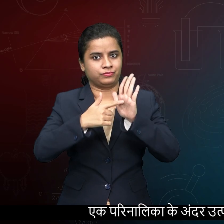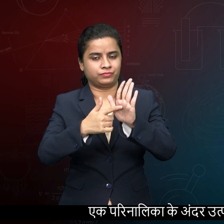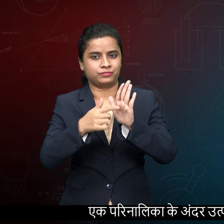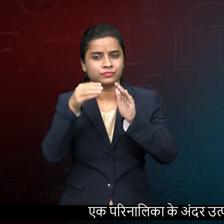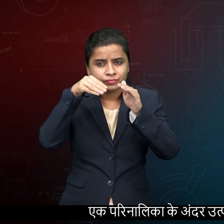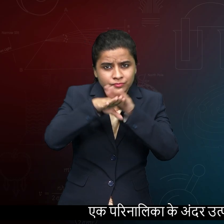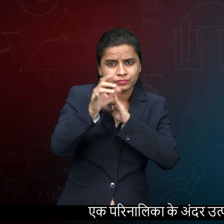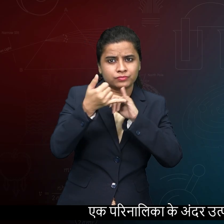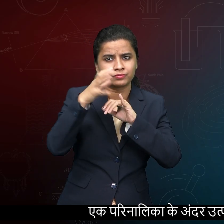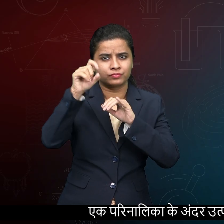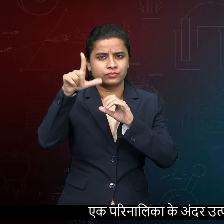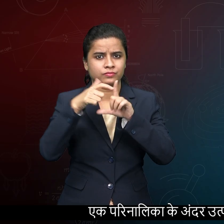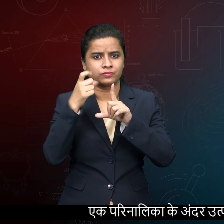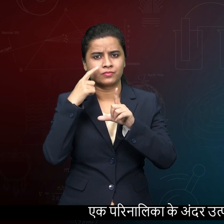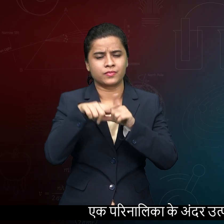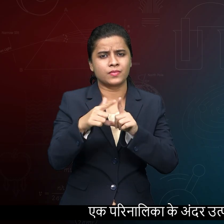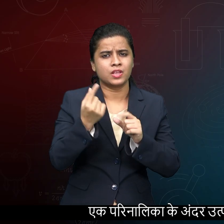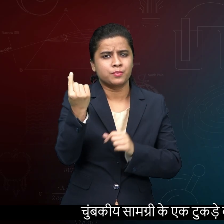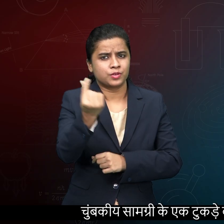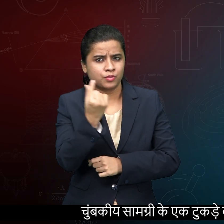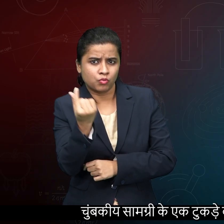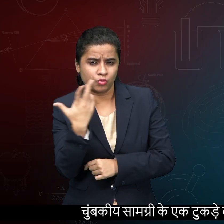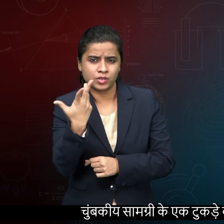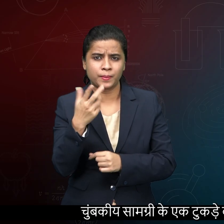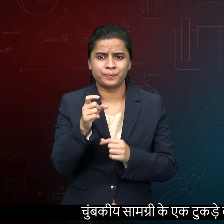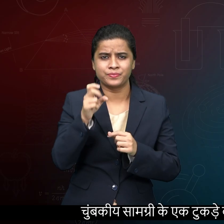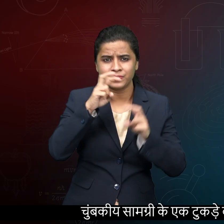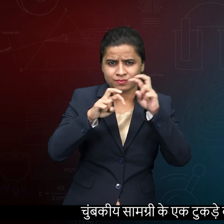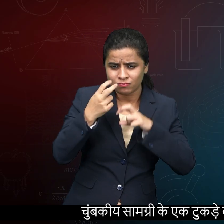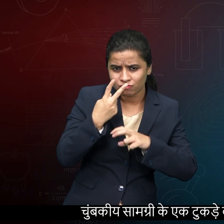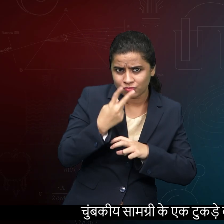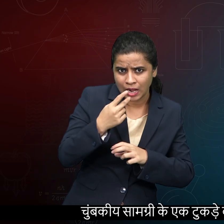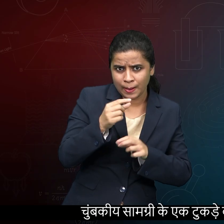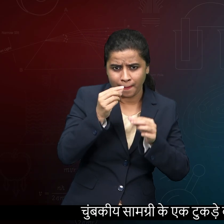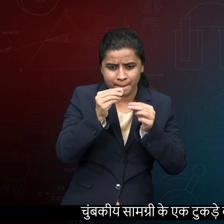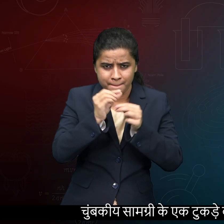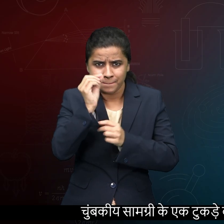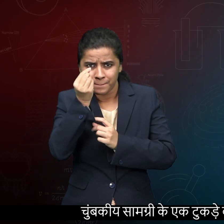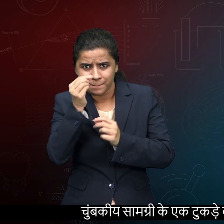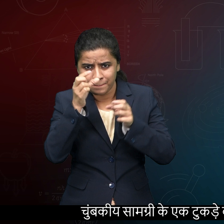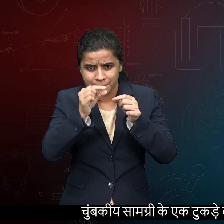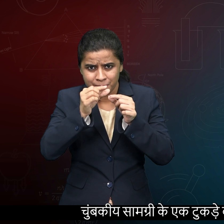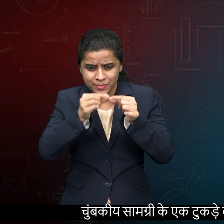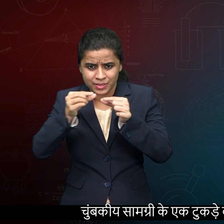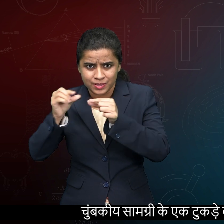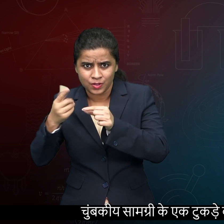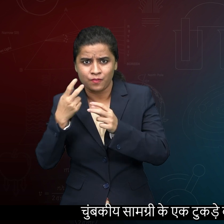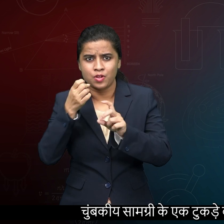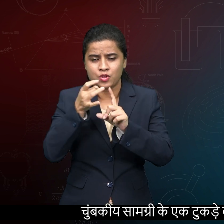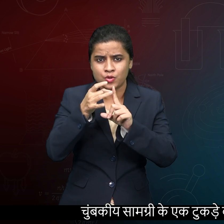मजबूत चुंबकीय क्षेत्र का उपयोग चुंबकीय सामग्री के एक टुकड़े को चुंबकित करने के लिए किया जा सकता